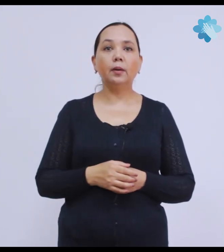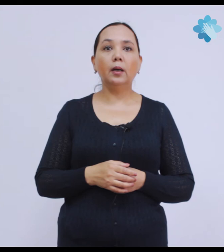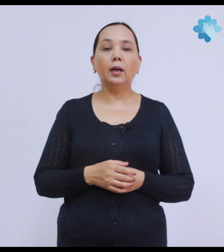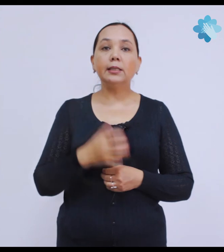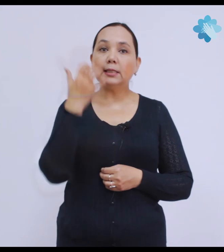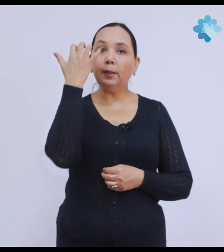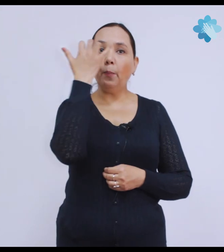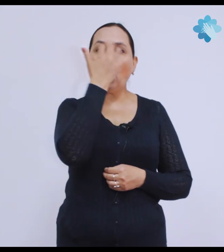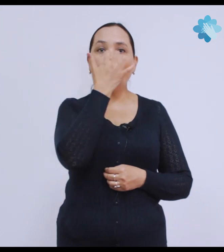слепой